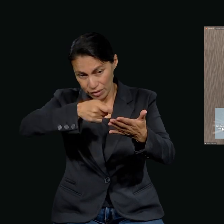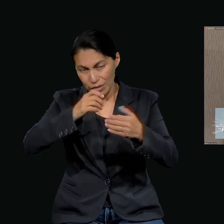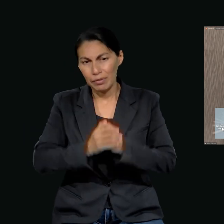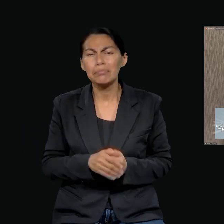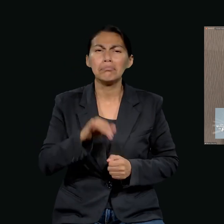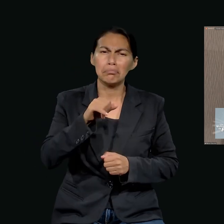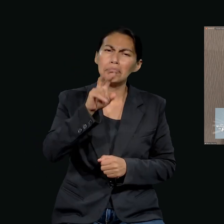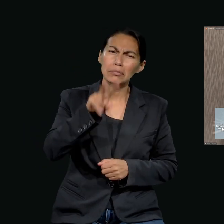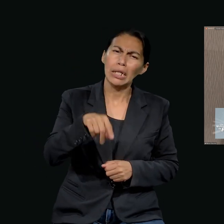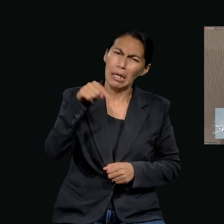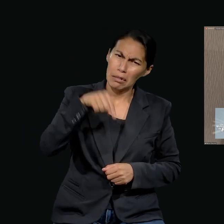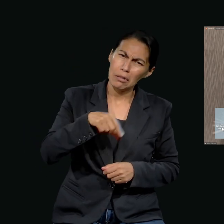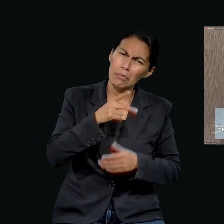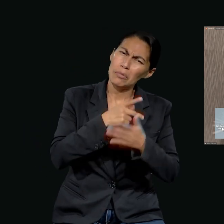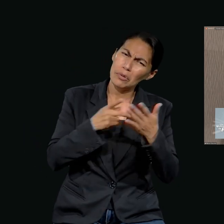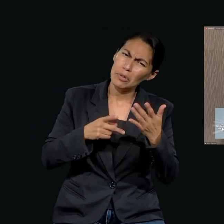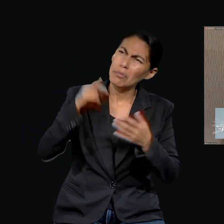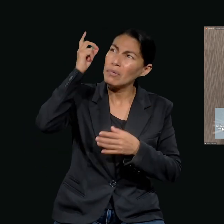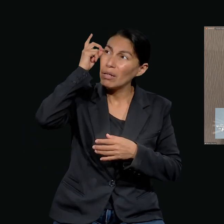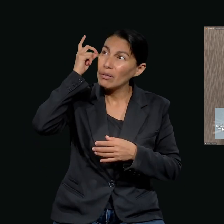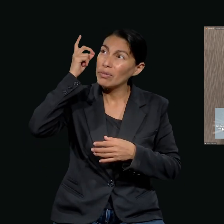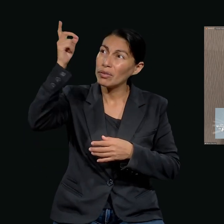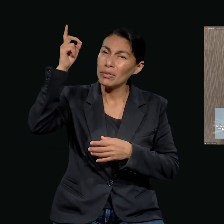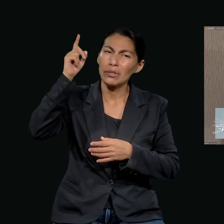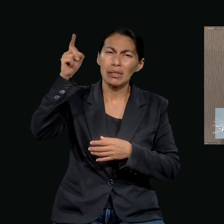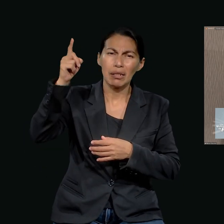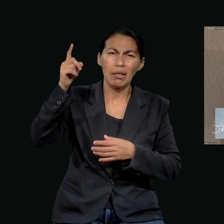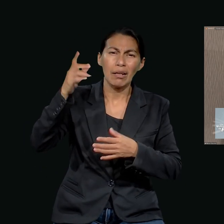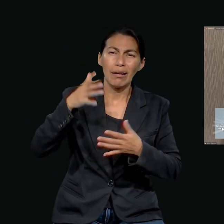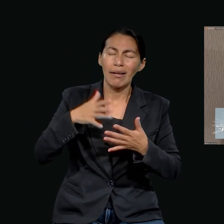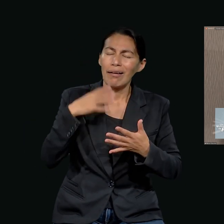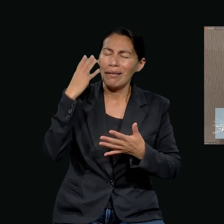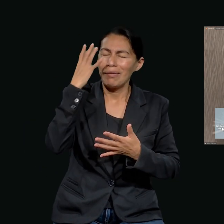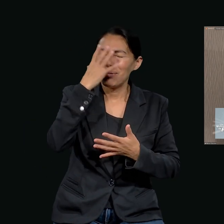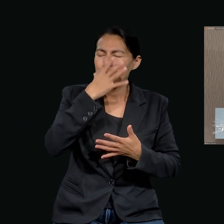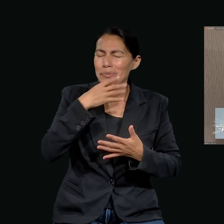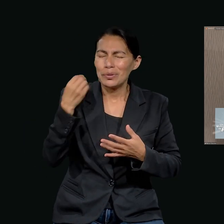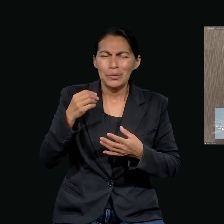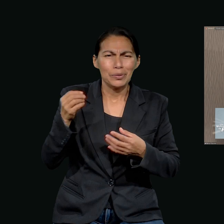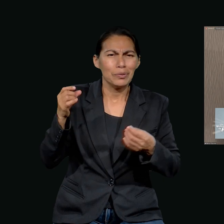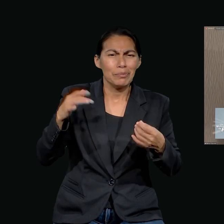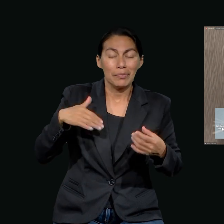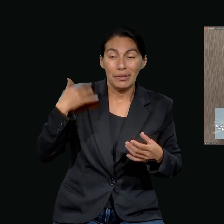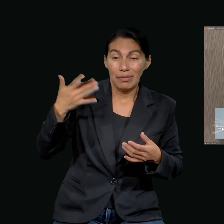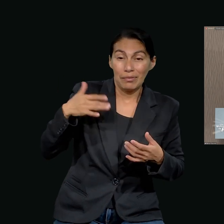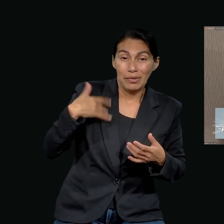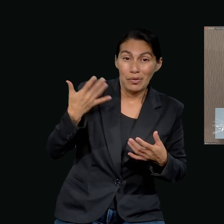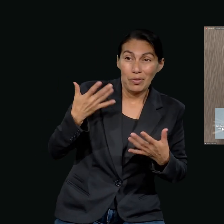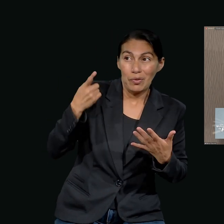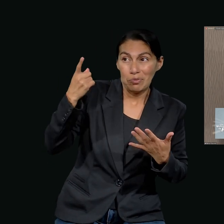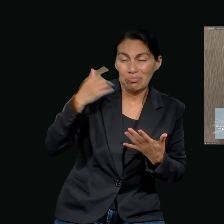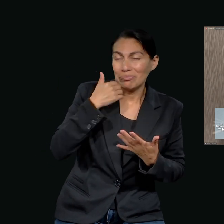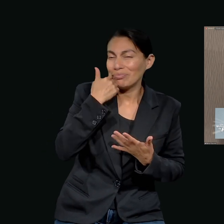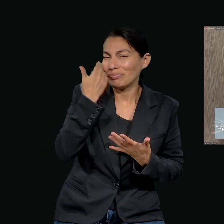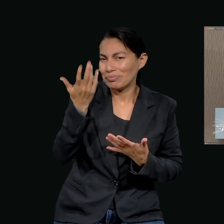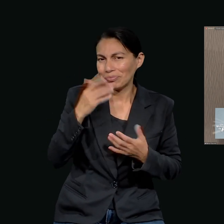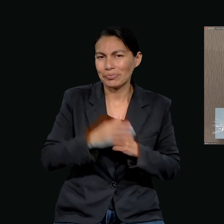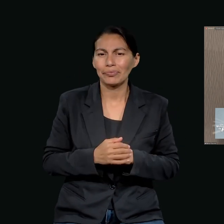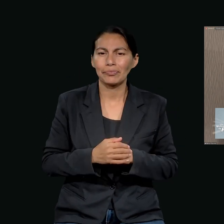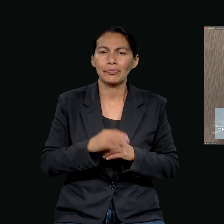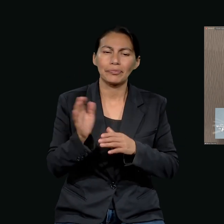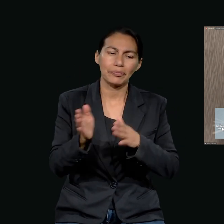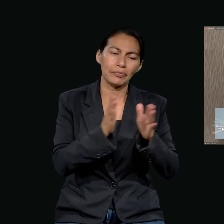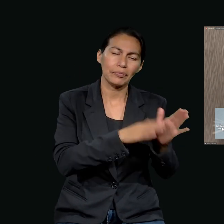Con serios Problemas Dios bendiga Este programa Amén Este programa Es de Dios Y de nadie